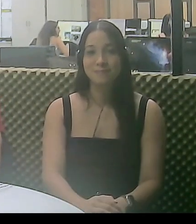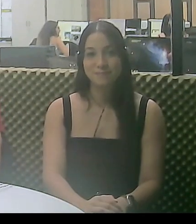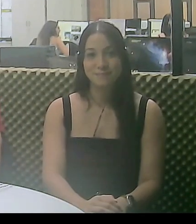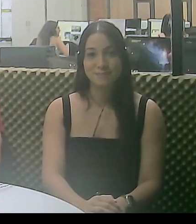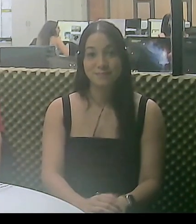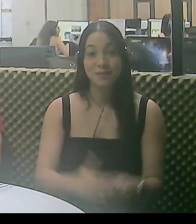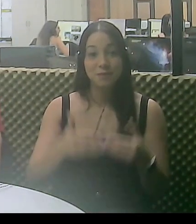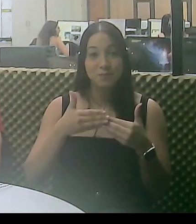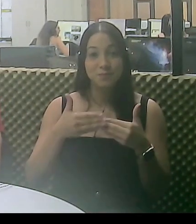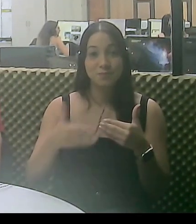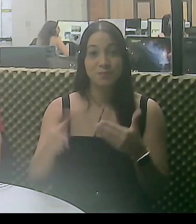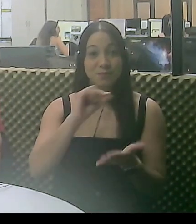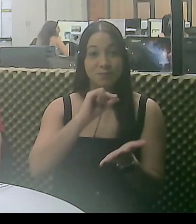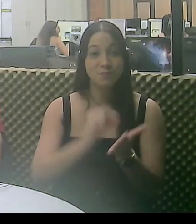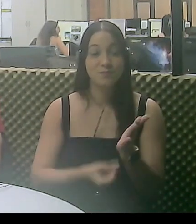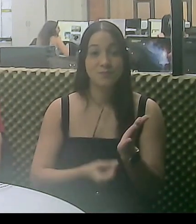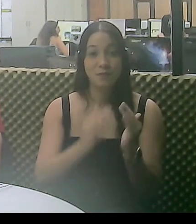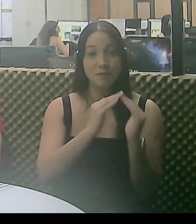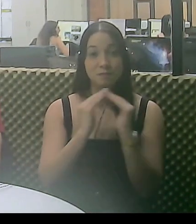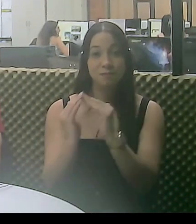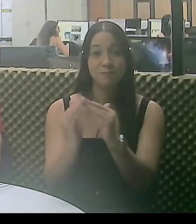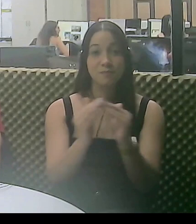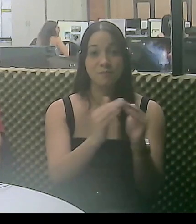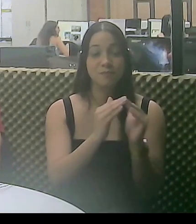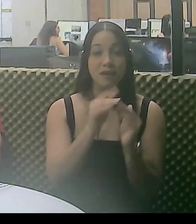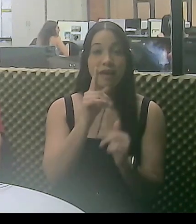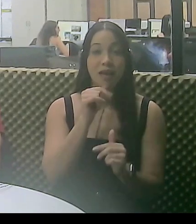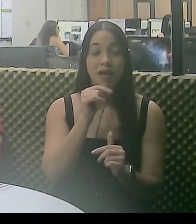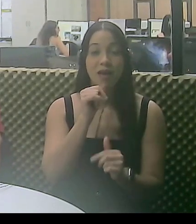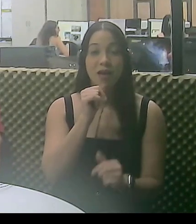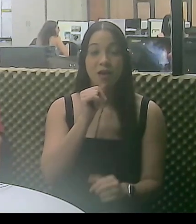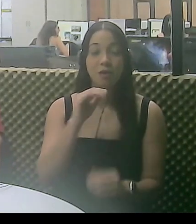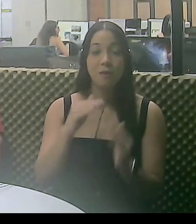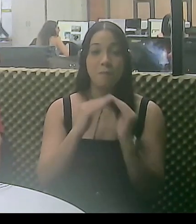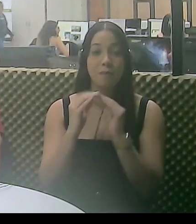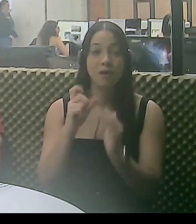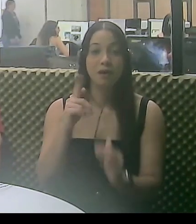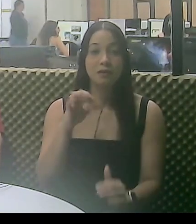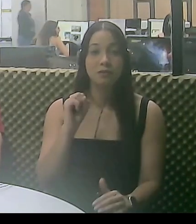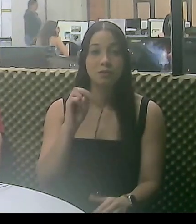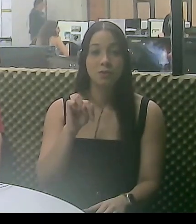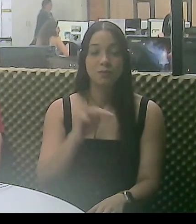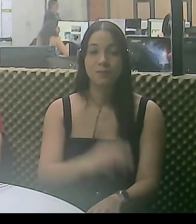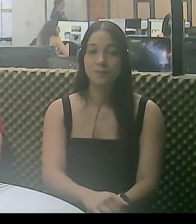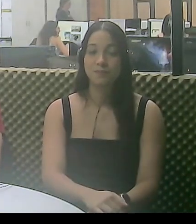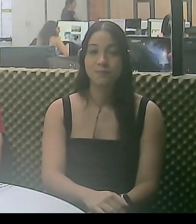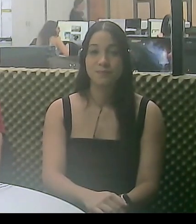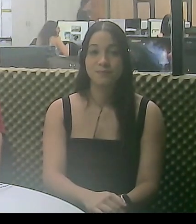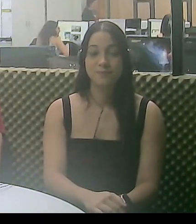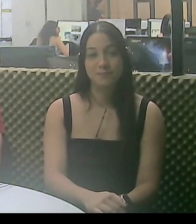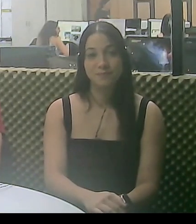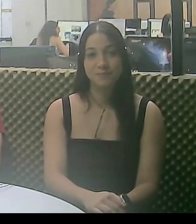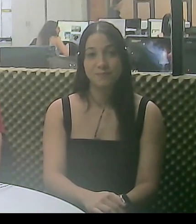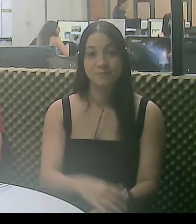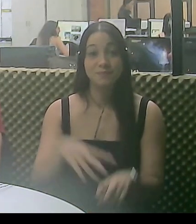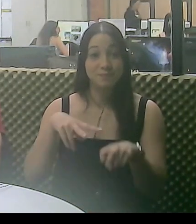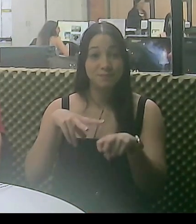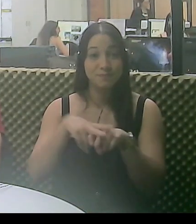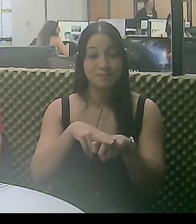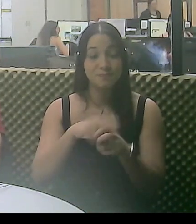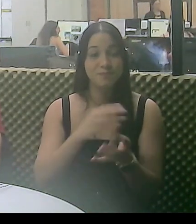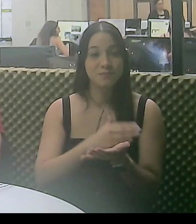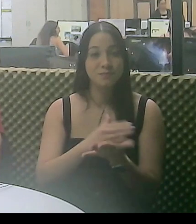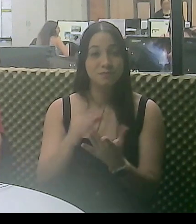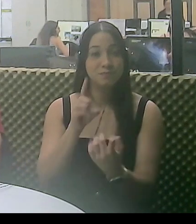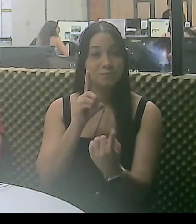Rádio Nossa Cidade. Tem início o cadastro de moradores para ligação de água no bairro Elison